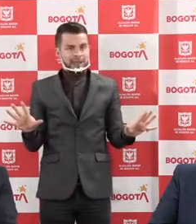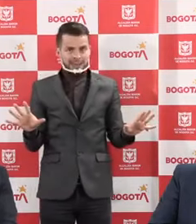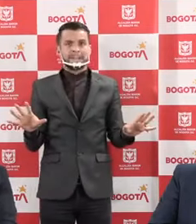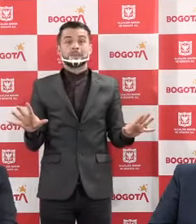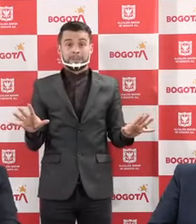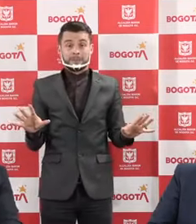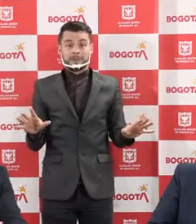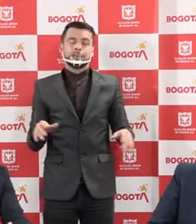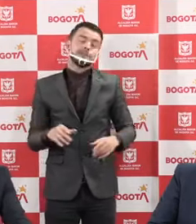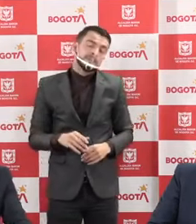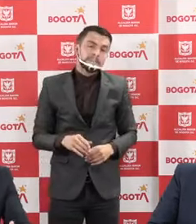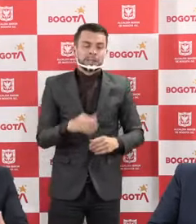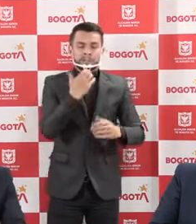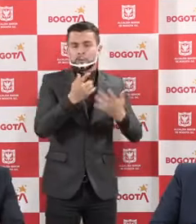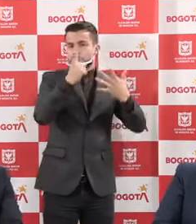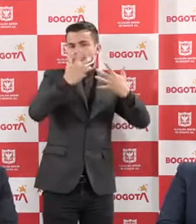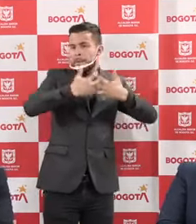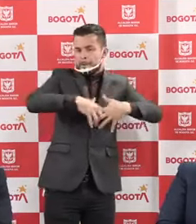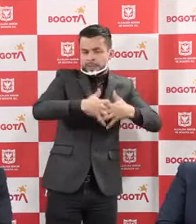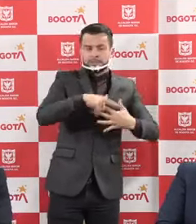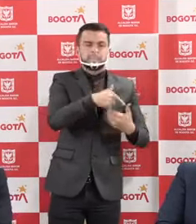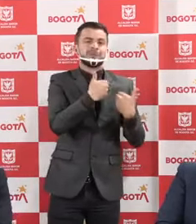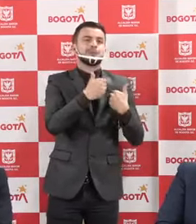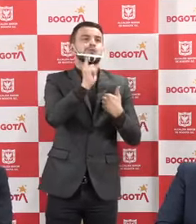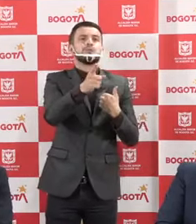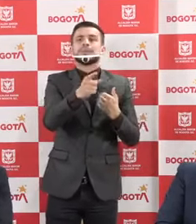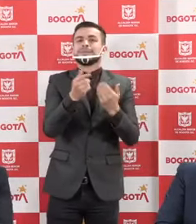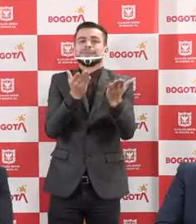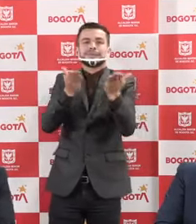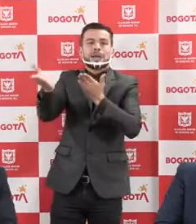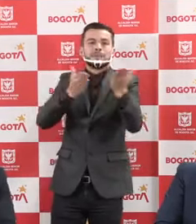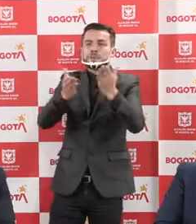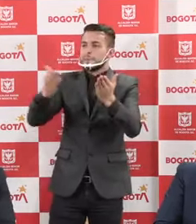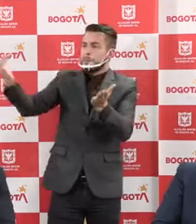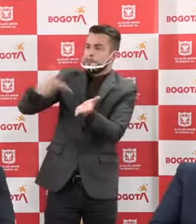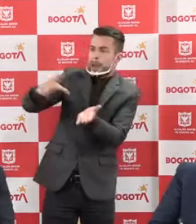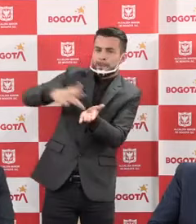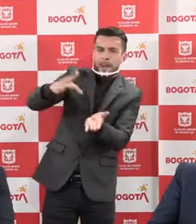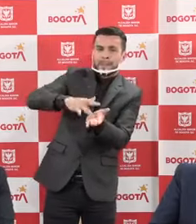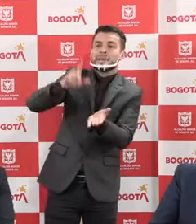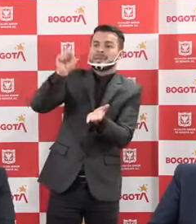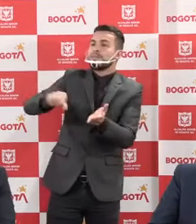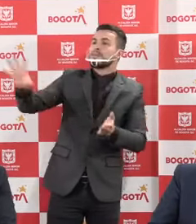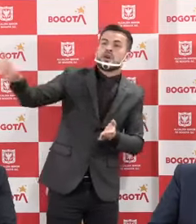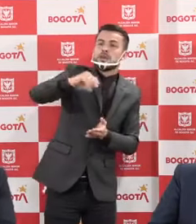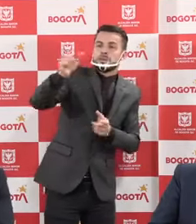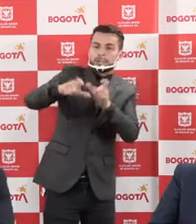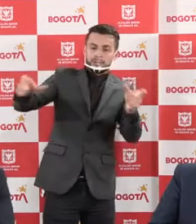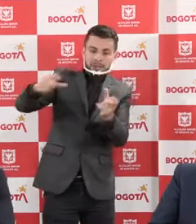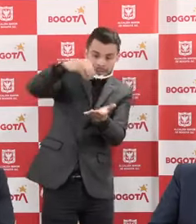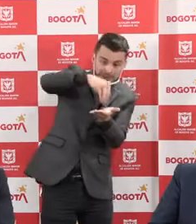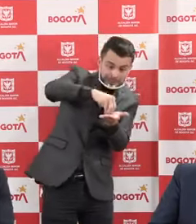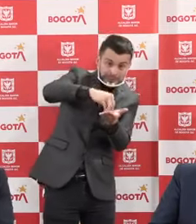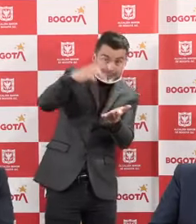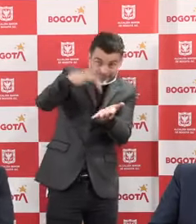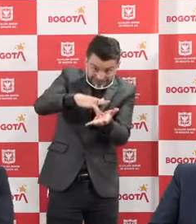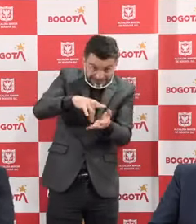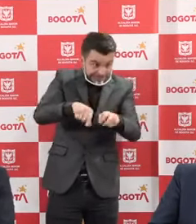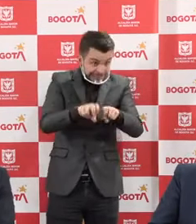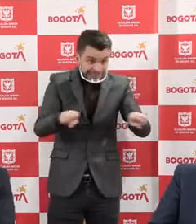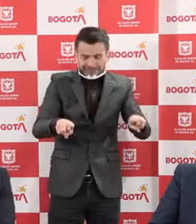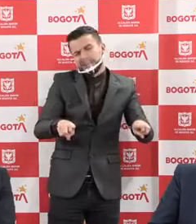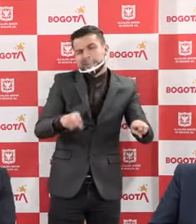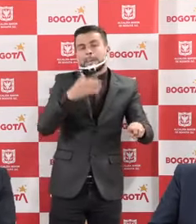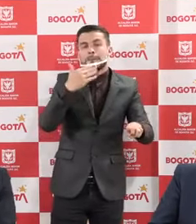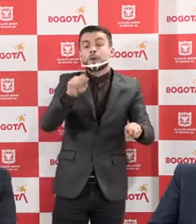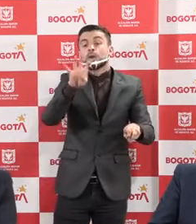natural sus servicios o una empresa que por la natural de sus servicios puede tener el 90 por ciento los trabajadores tele trabajando es deseable y es una solicitud de